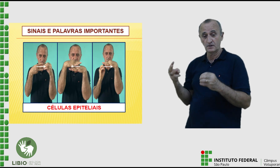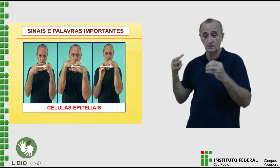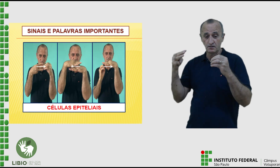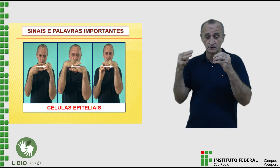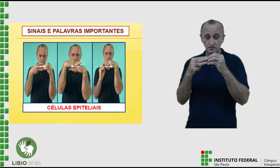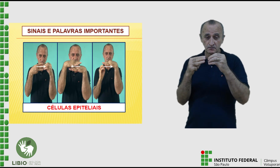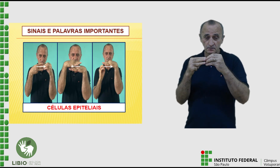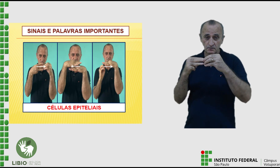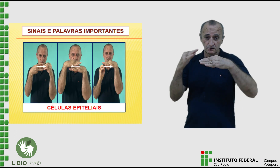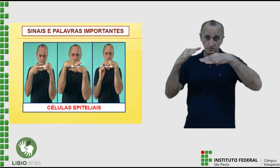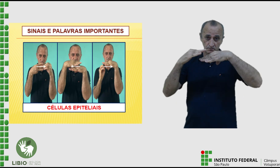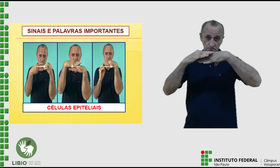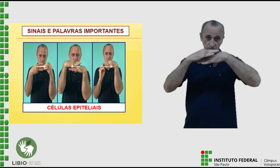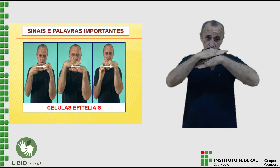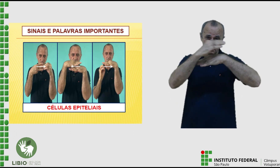Células